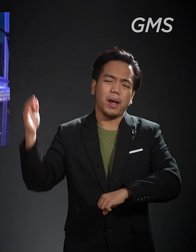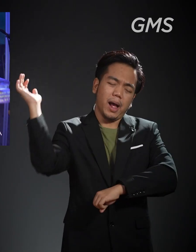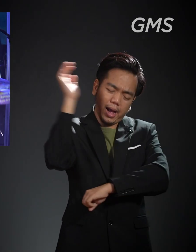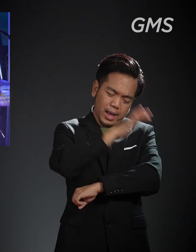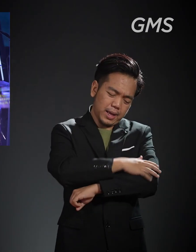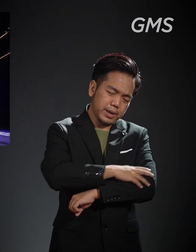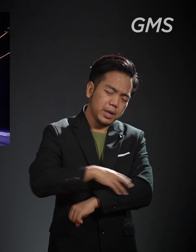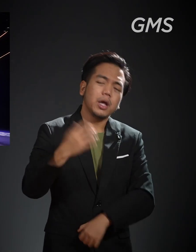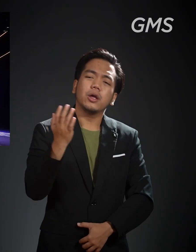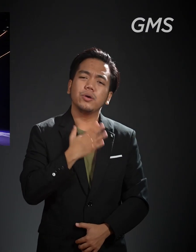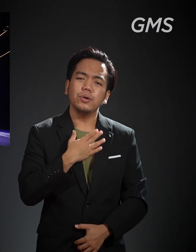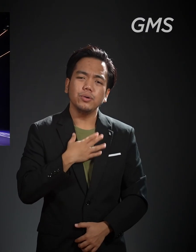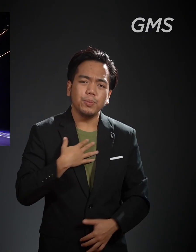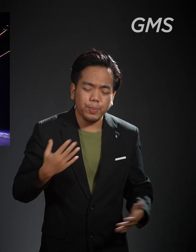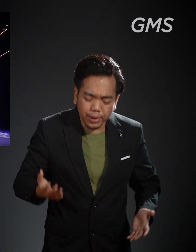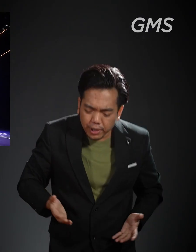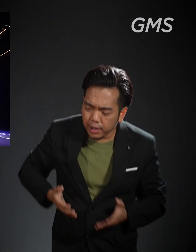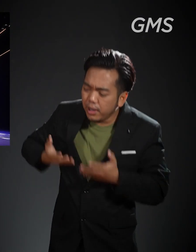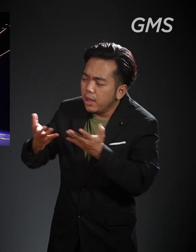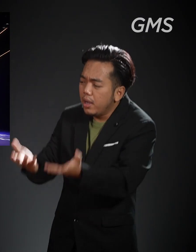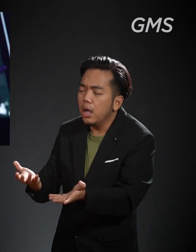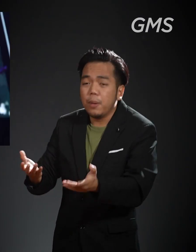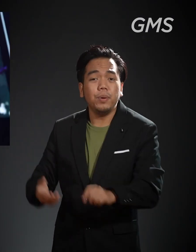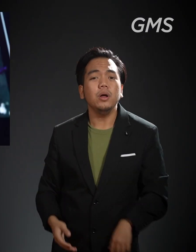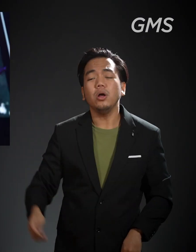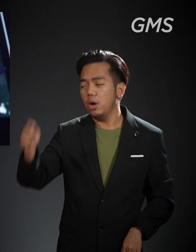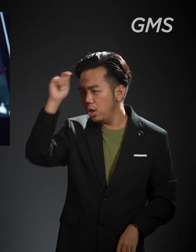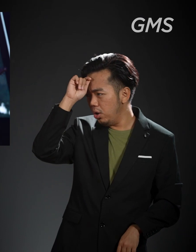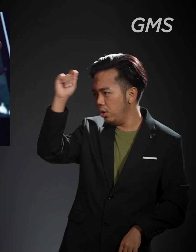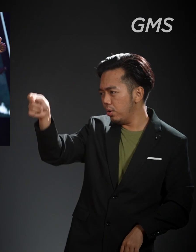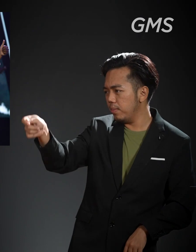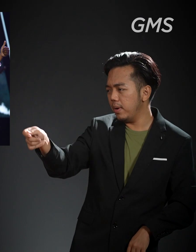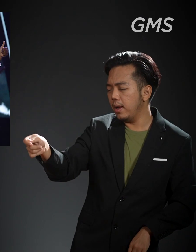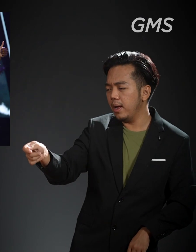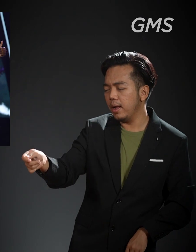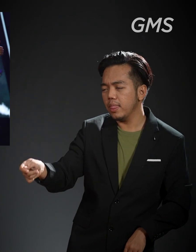Sepanjang hari ku beri